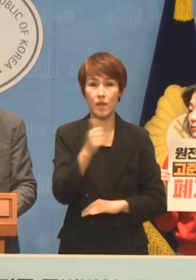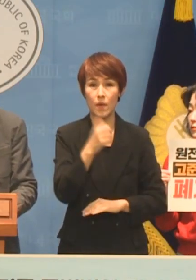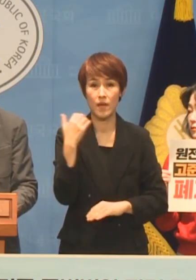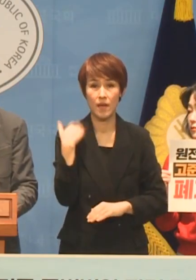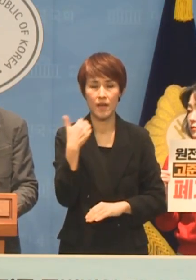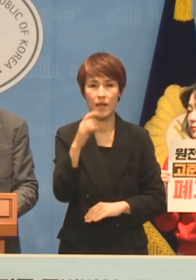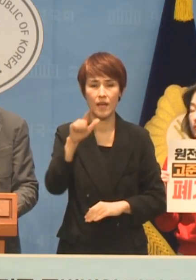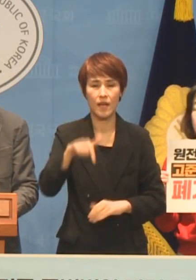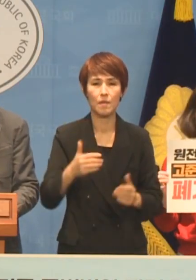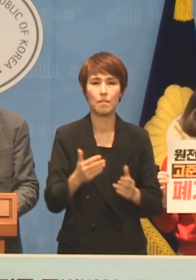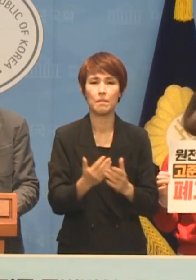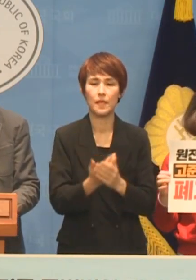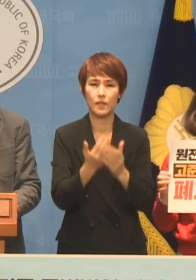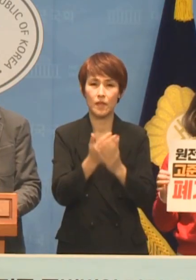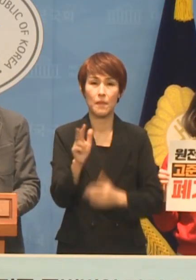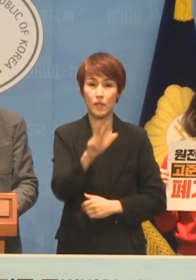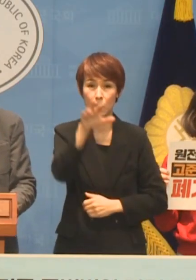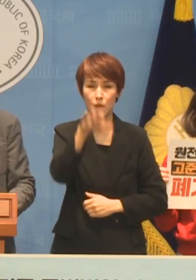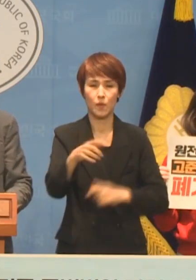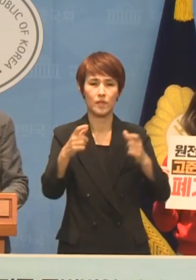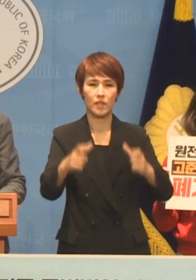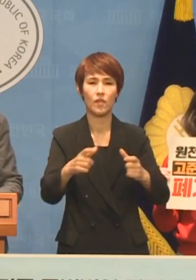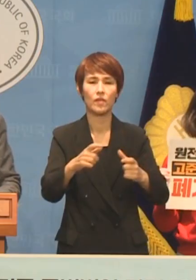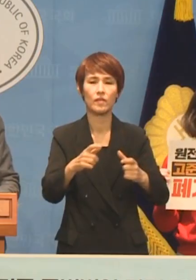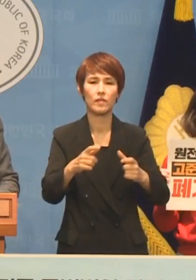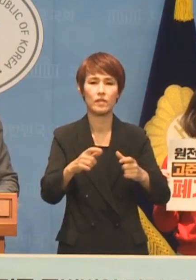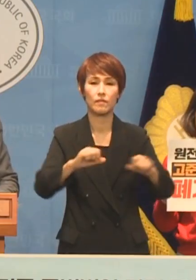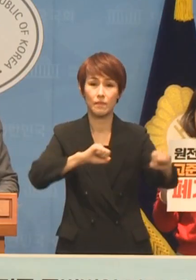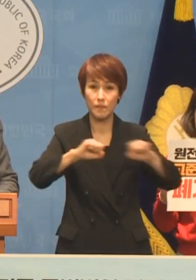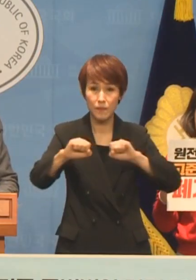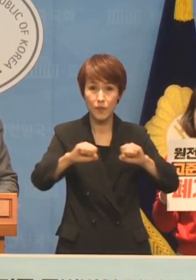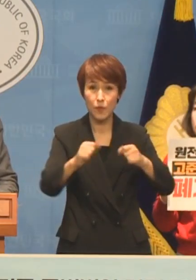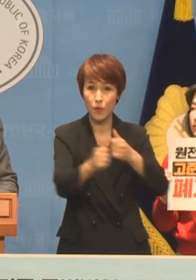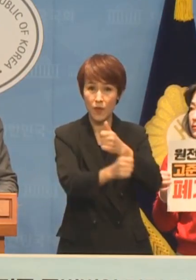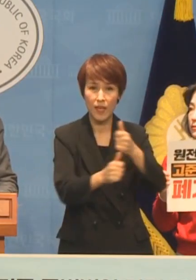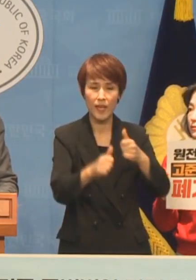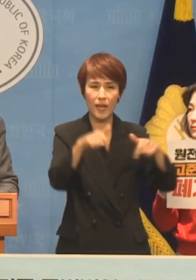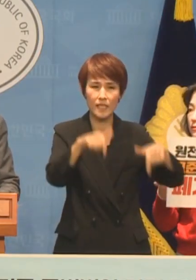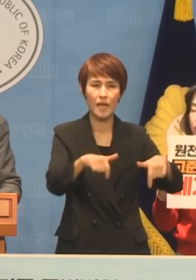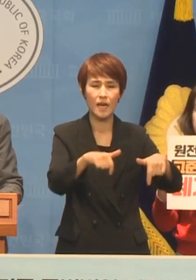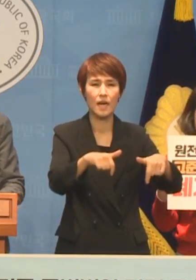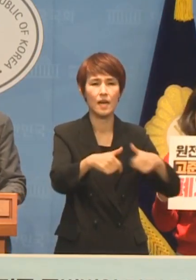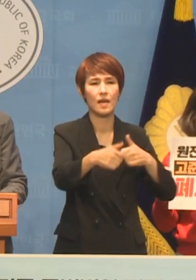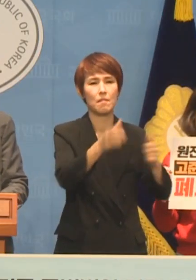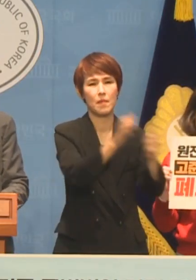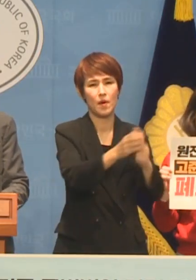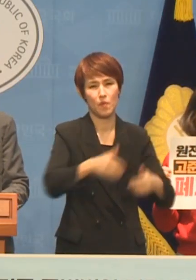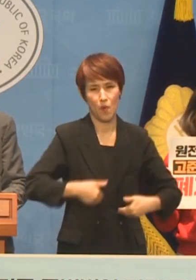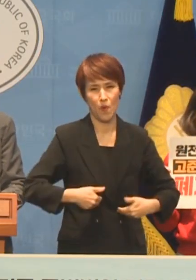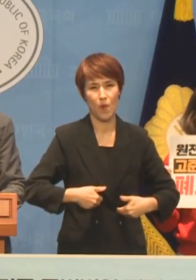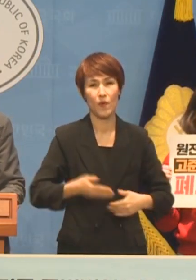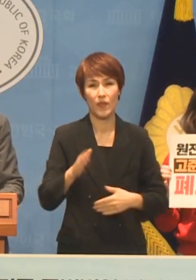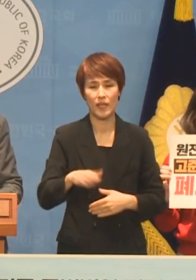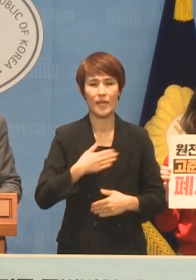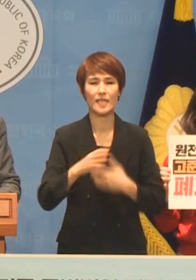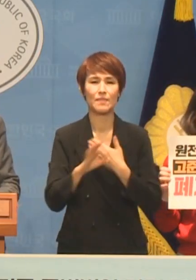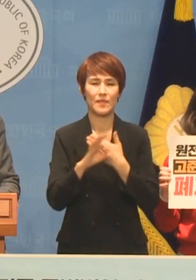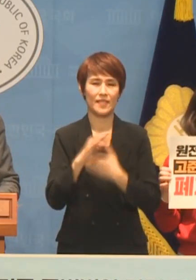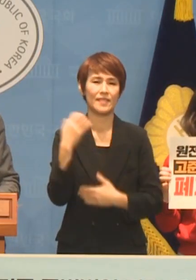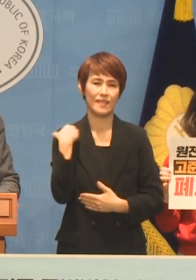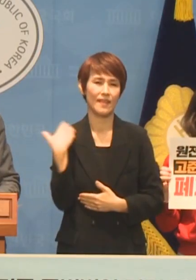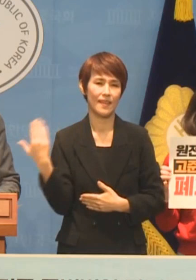햇발전소 지역대책위의 용성덕 간사님이 봐야 하는데 다들 지방에서 오시다 보니까 오늘 교통이 좋지 않습니다. 저는 임시로 사회를